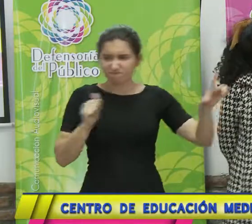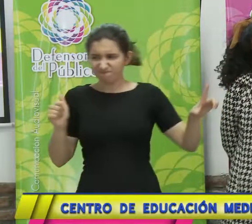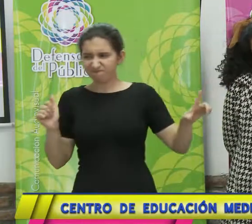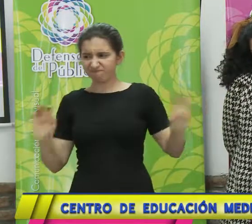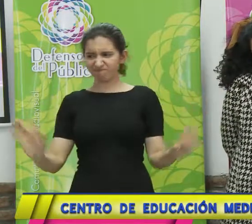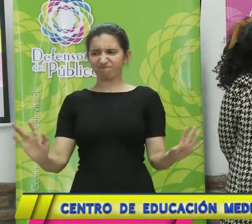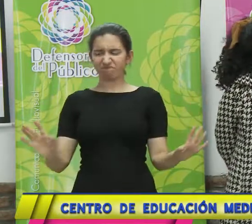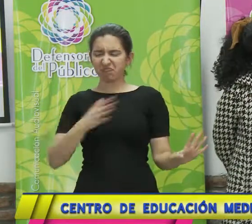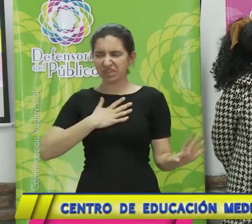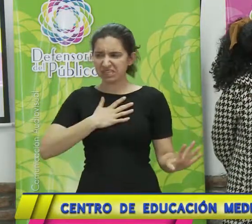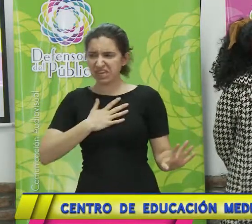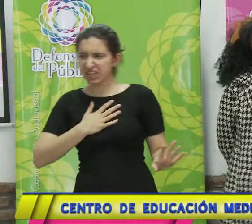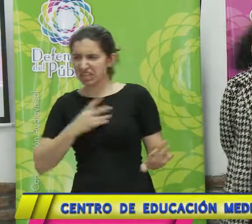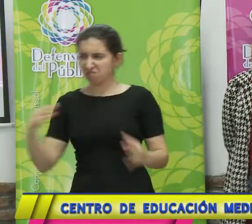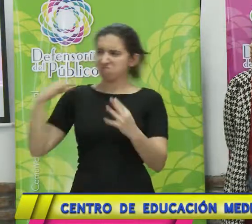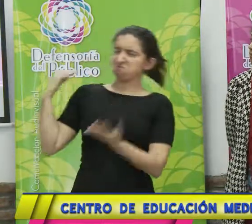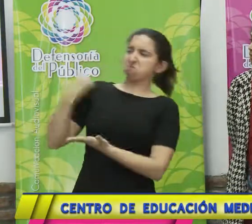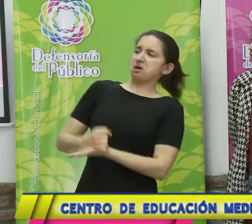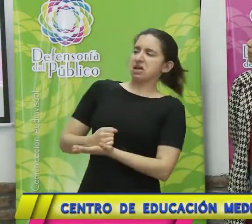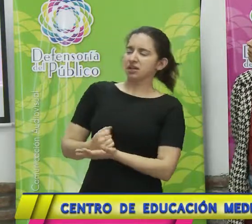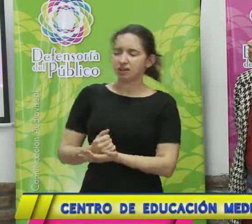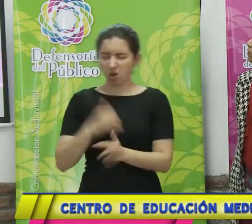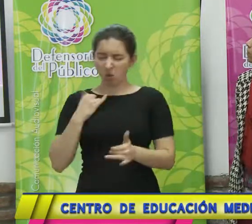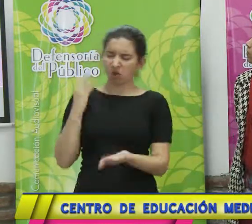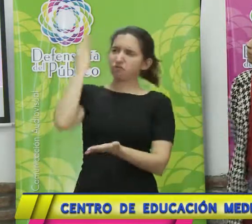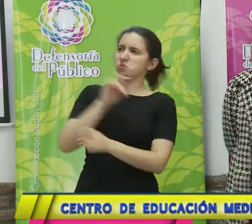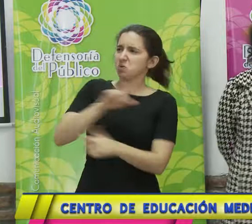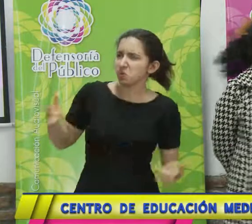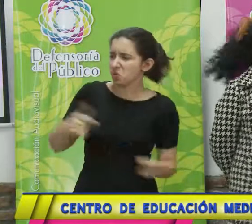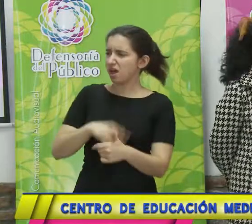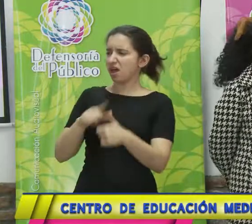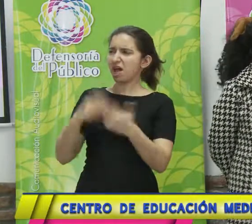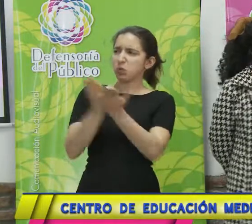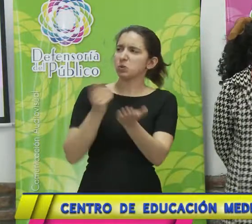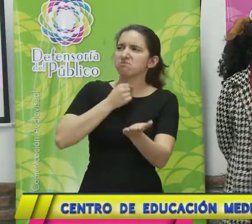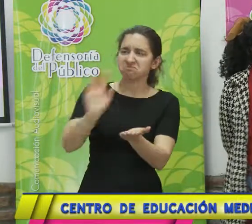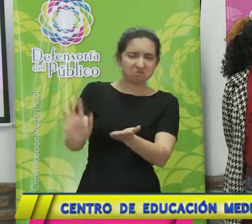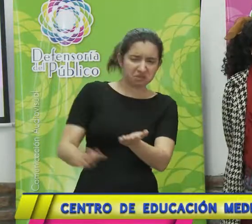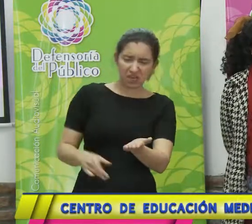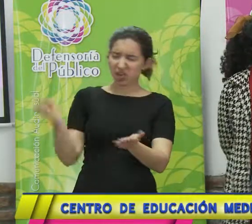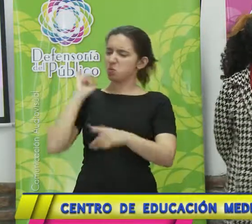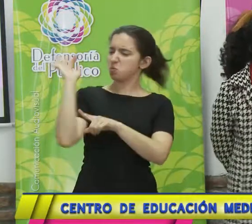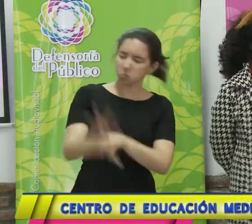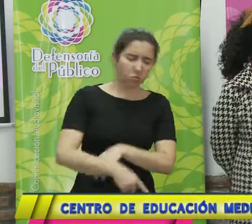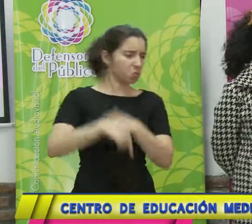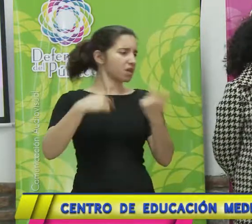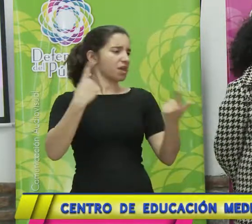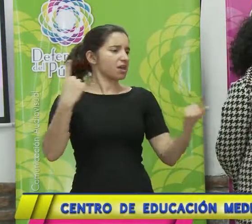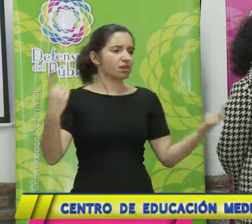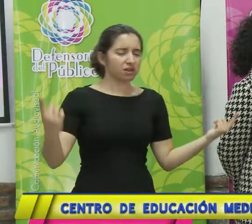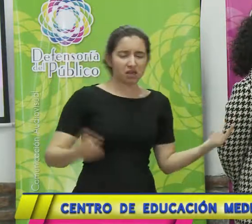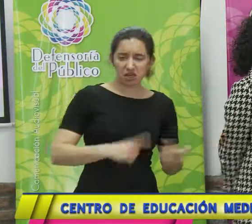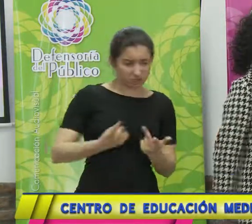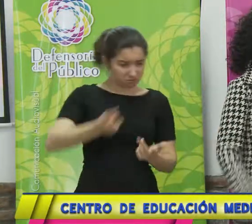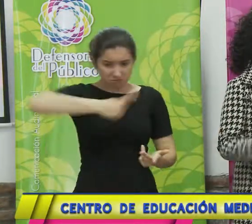nos estigmatizan de que no tenemos futuro de que no queremos estudiar de que somos chorros Por así decirlo y